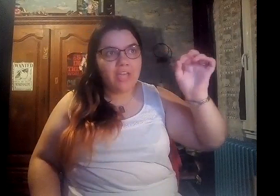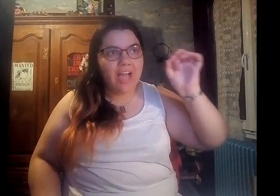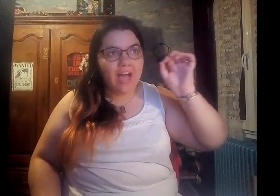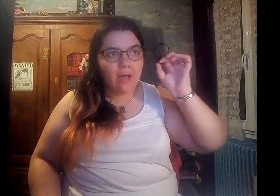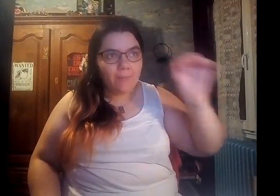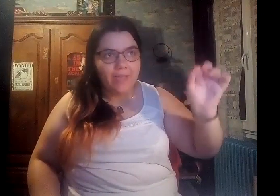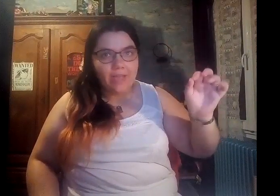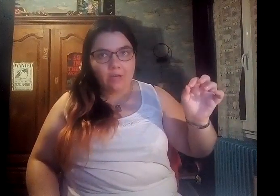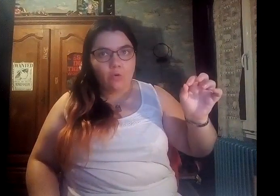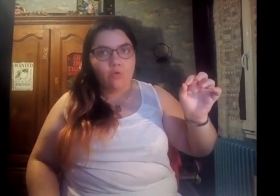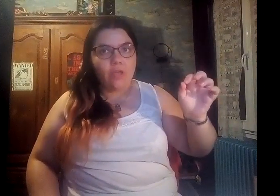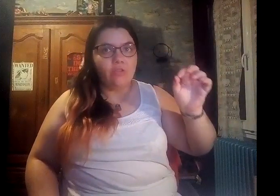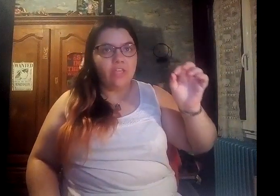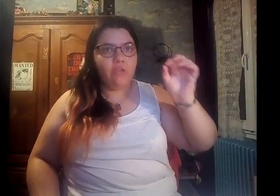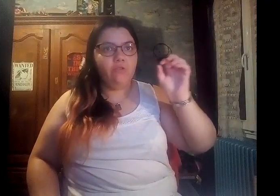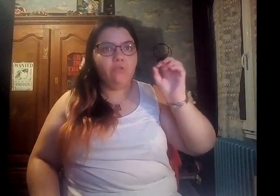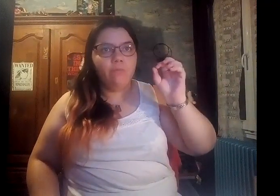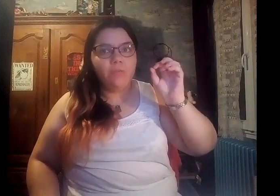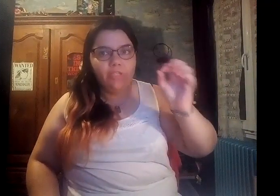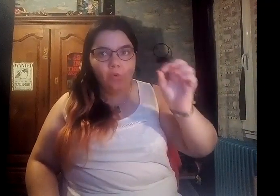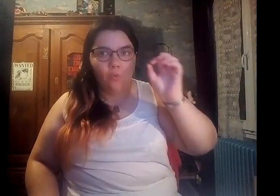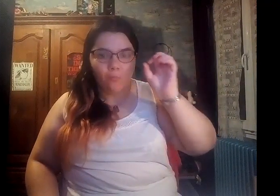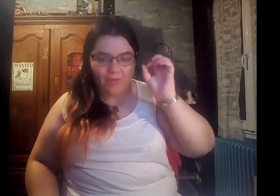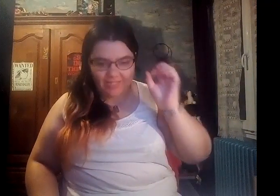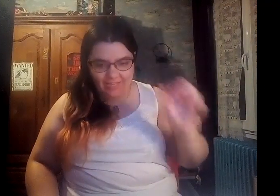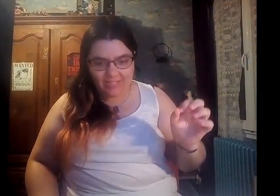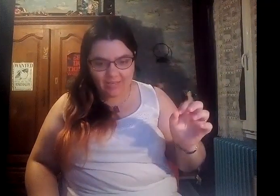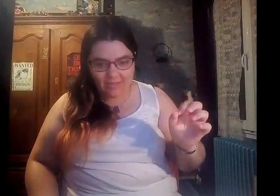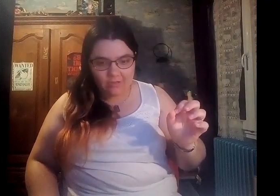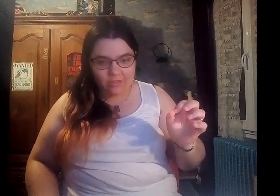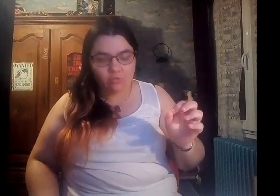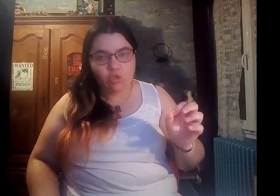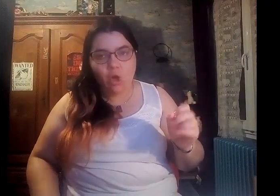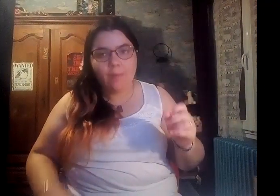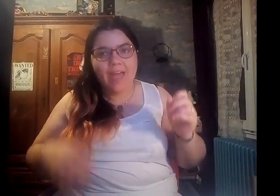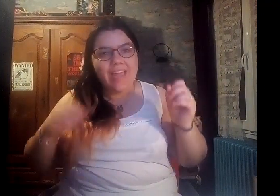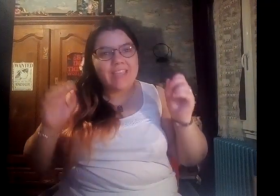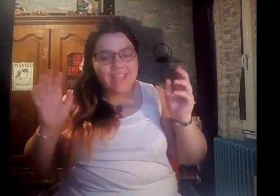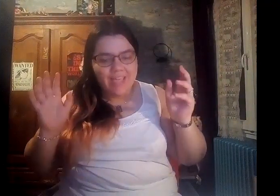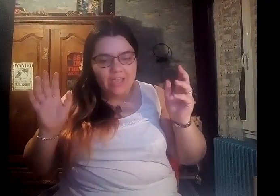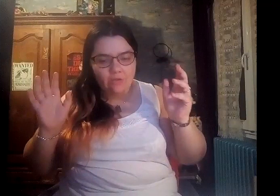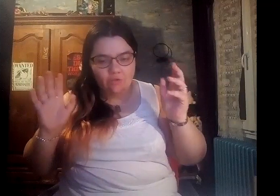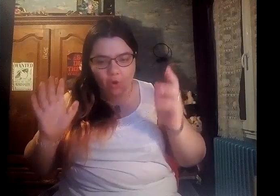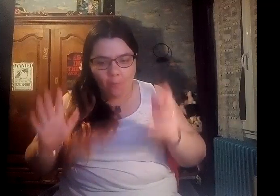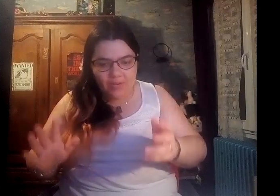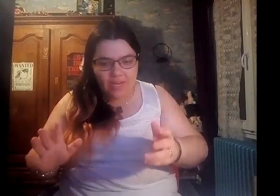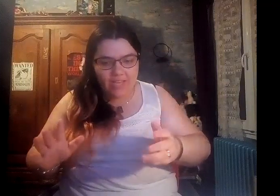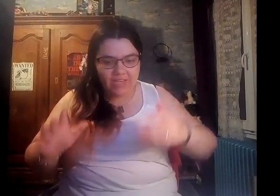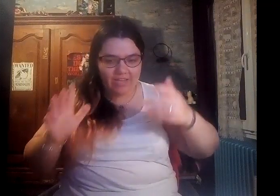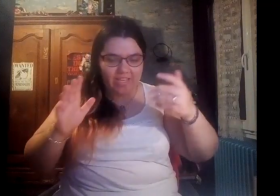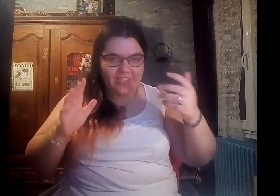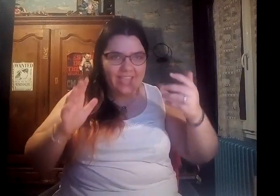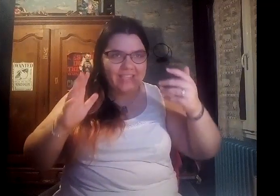tiens à rappeler qu'on lui a donné une mission précise son job était d'empiler les têtes